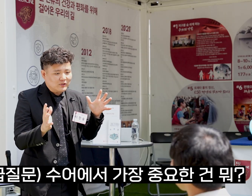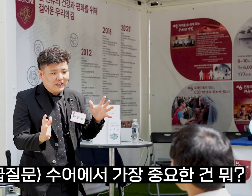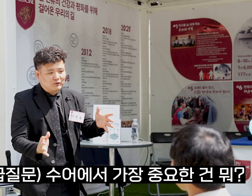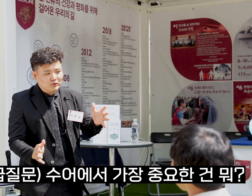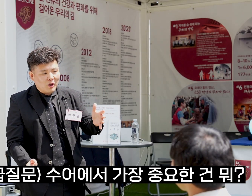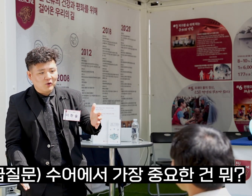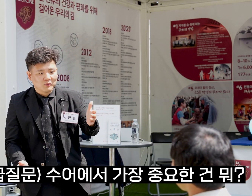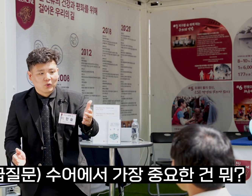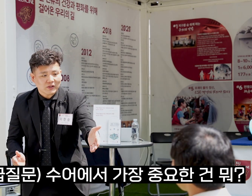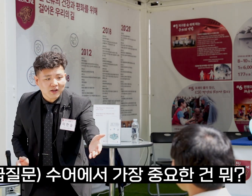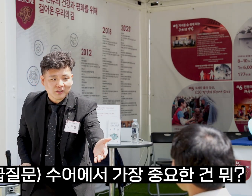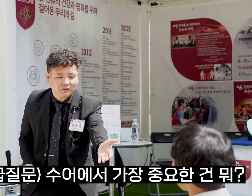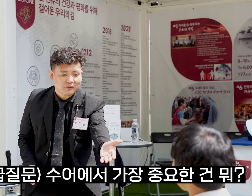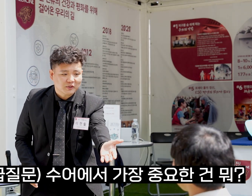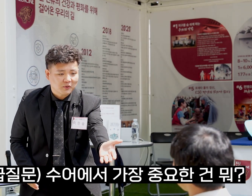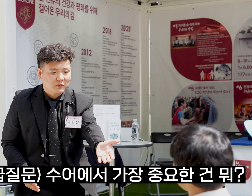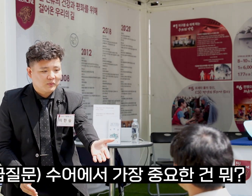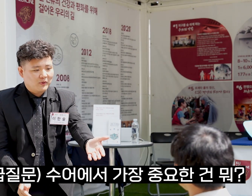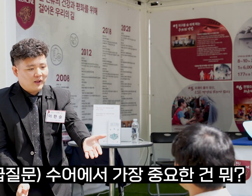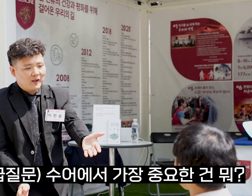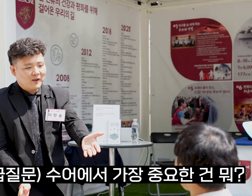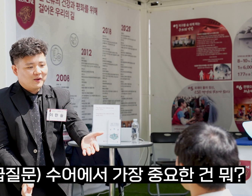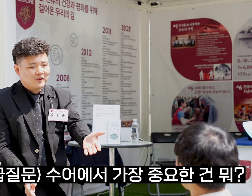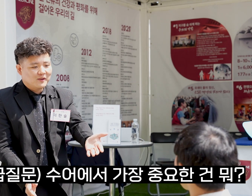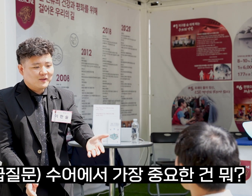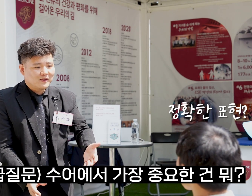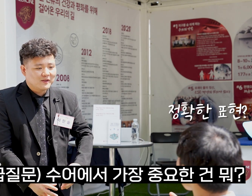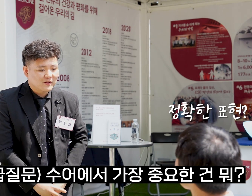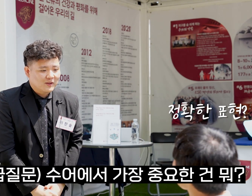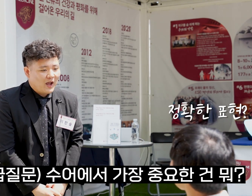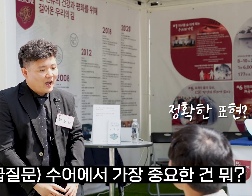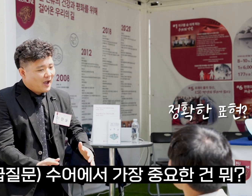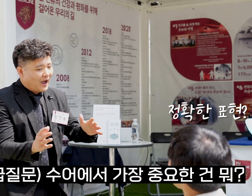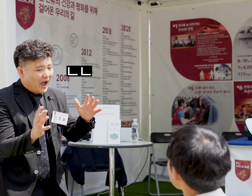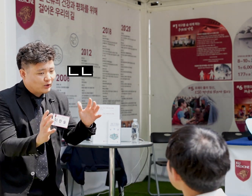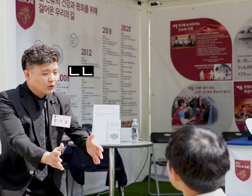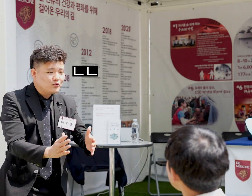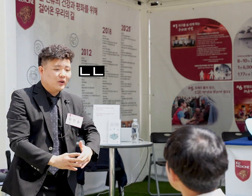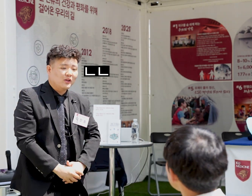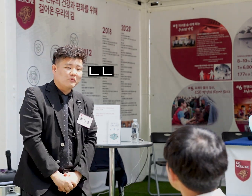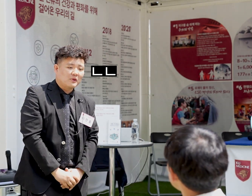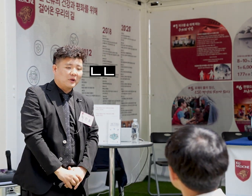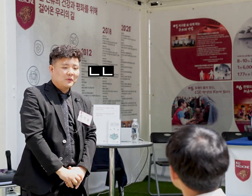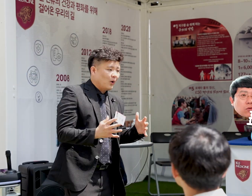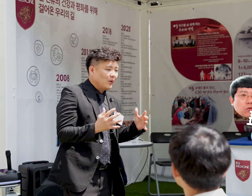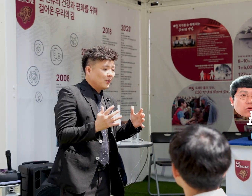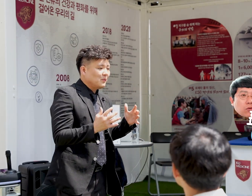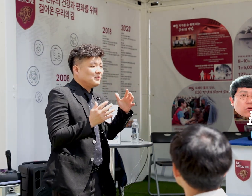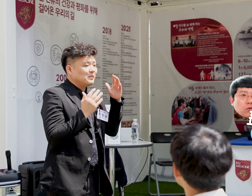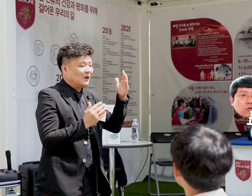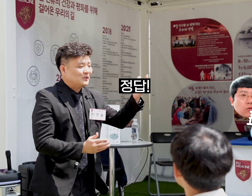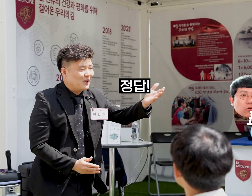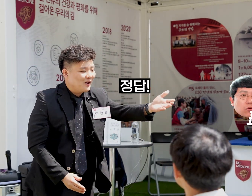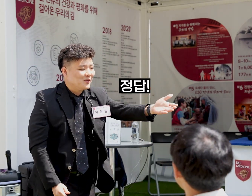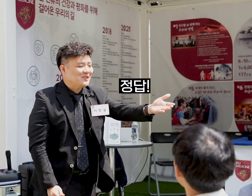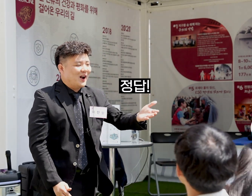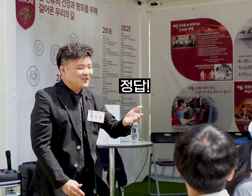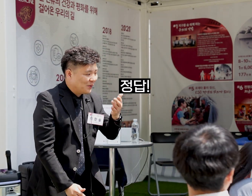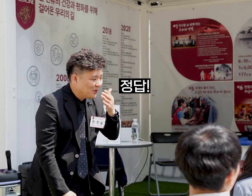수호에서 제일 중요한 건 뭐라 생각하세요, 선생님? 정확한 표현. 아, 더 중요한 게 있습니다. 표정? 맞습니다. 아, 역시. 아,